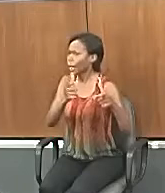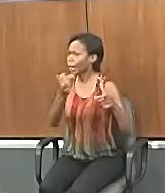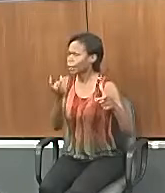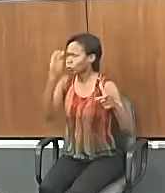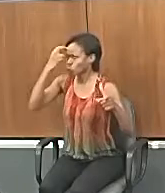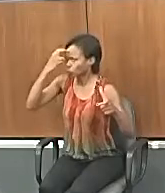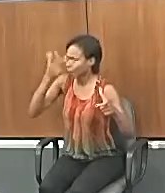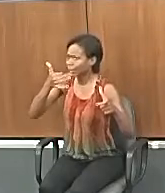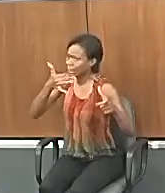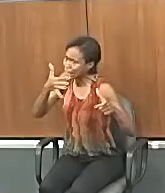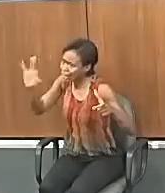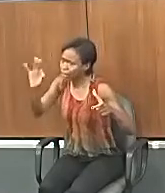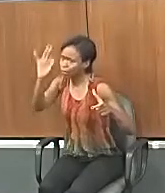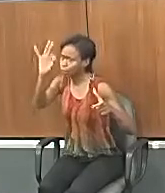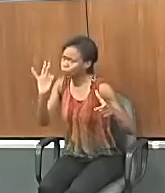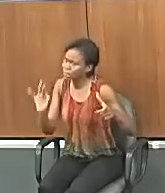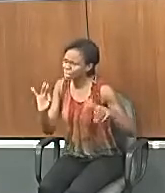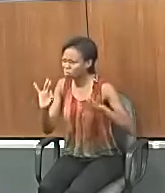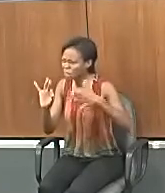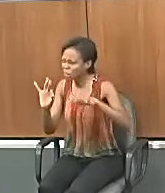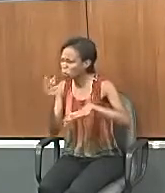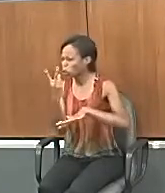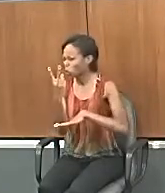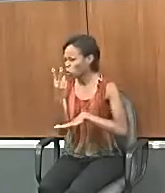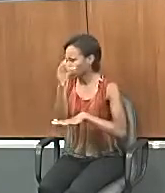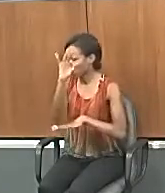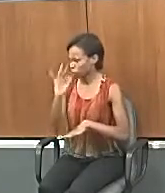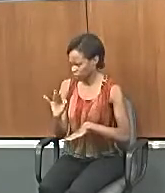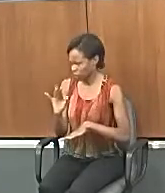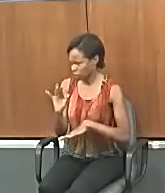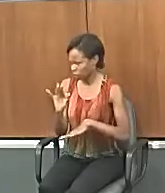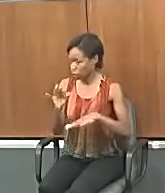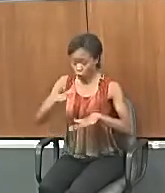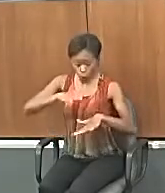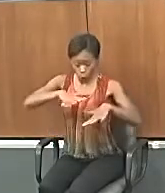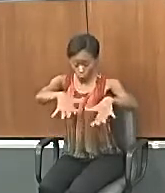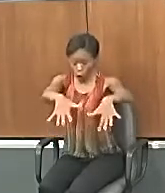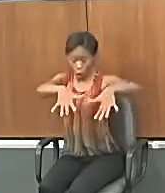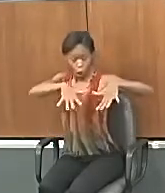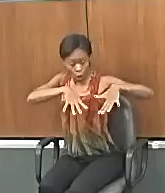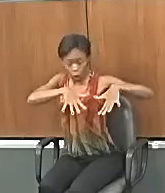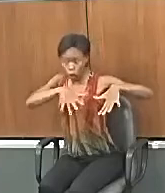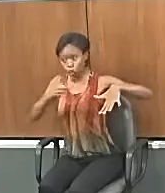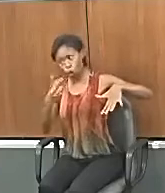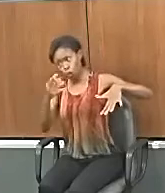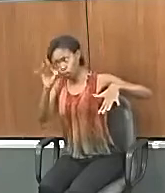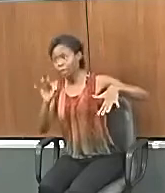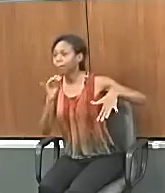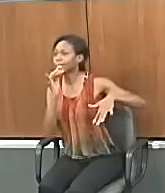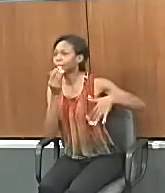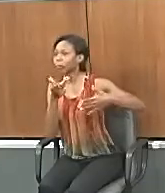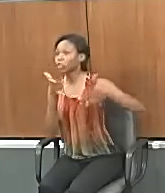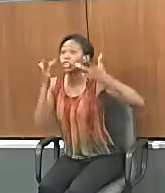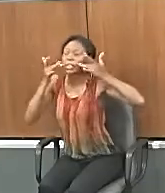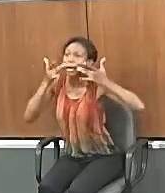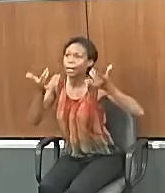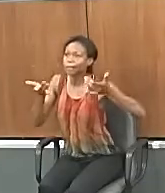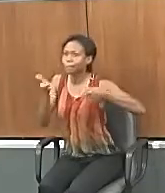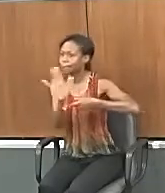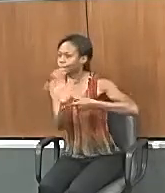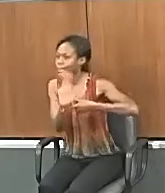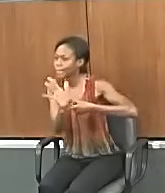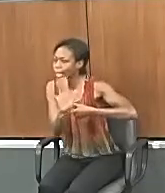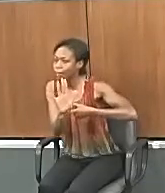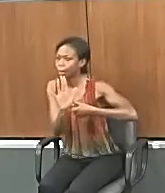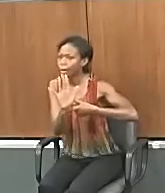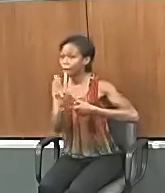geralmente em torno de 2% é da capacidade da votação por exemplo do cinema e um teatro não entendo